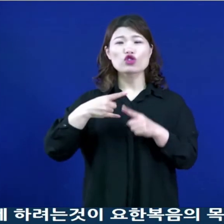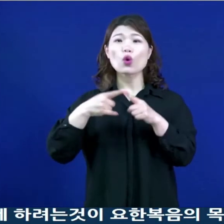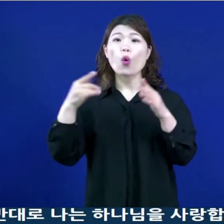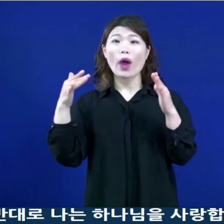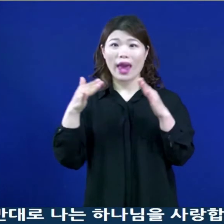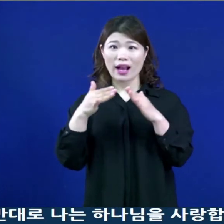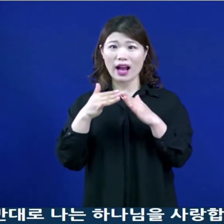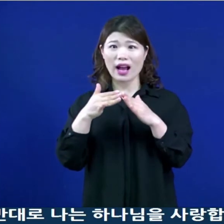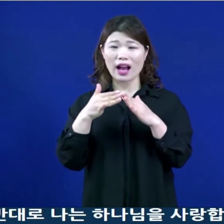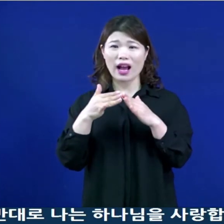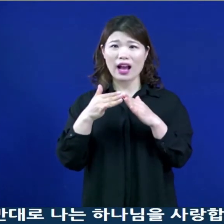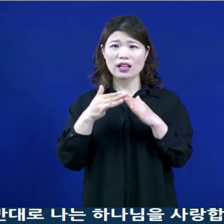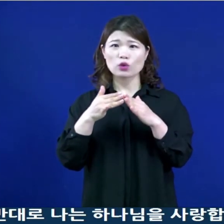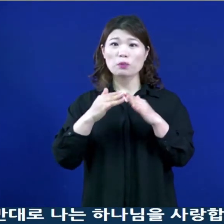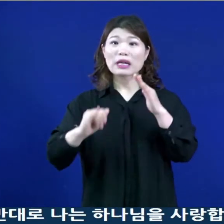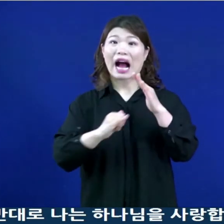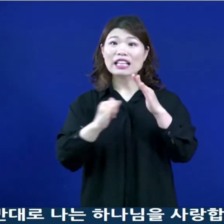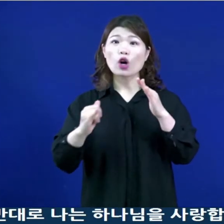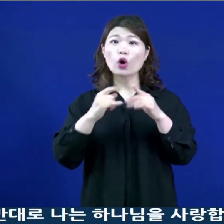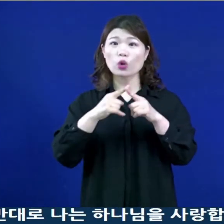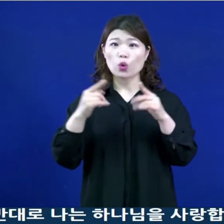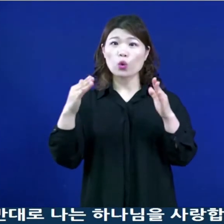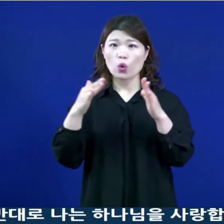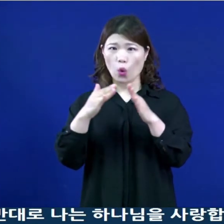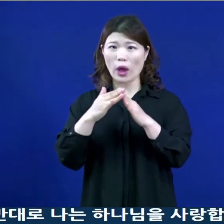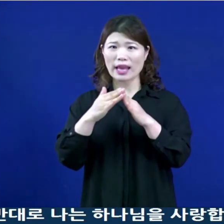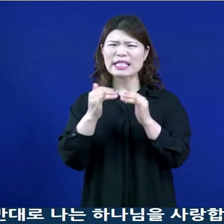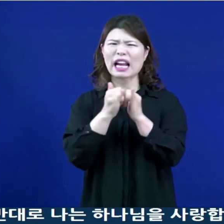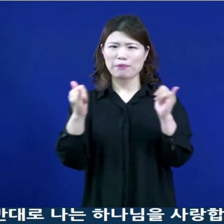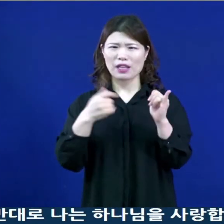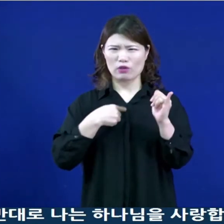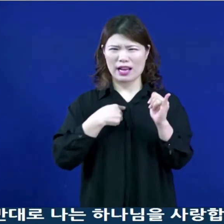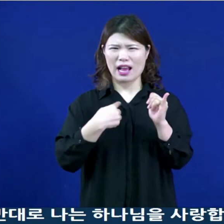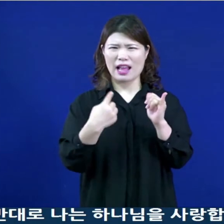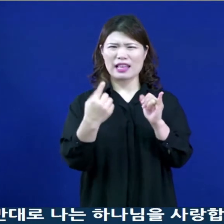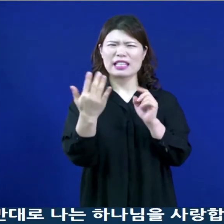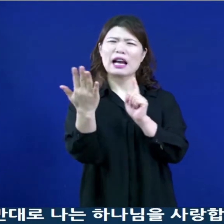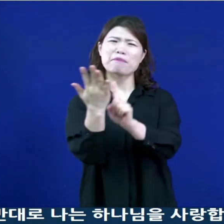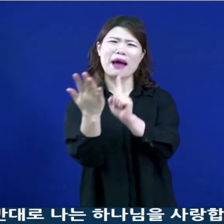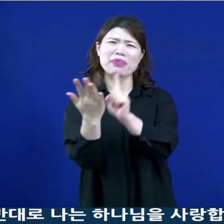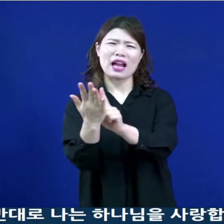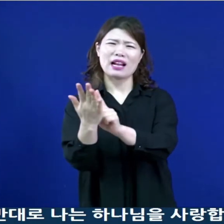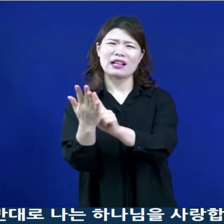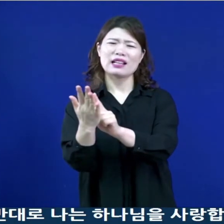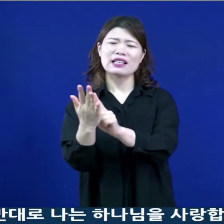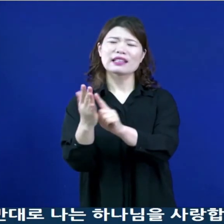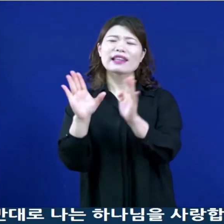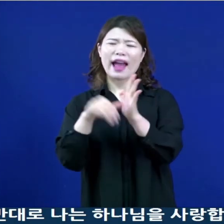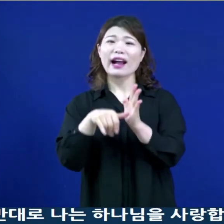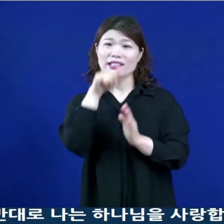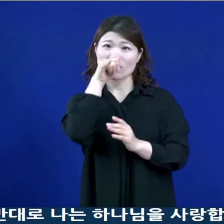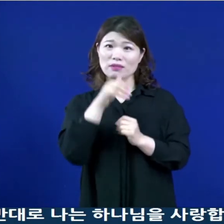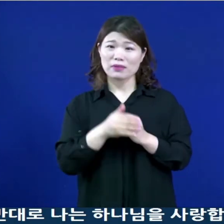대외적으로 열어서 가정교회 교인들하고 접촉할 수 있었던 시절인데, 그 시절에는